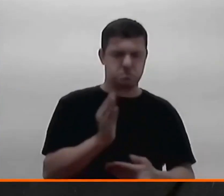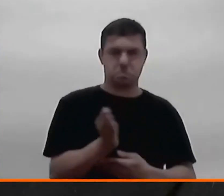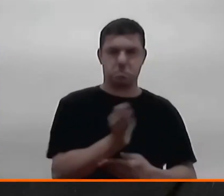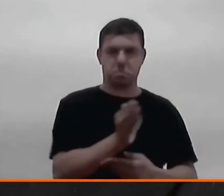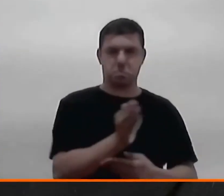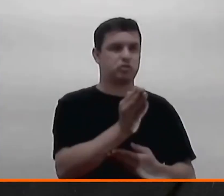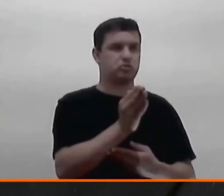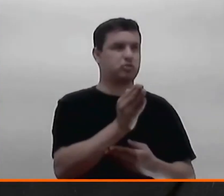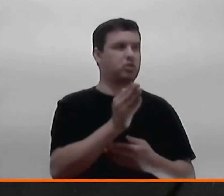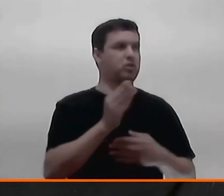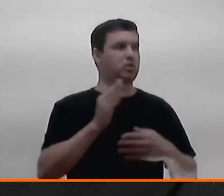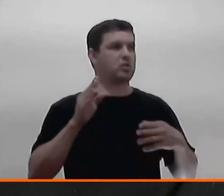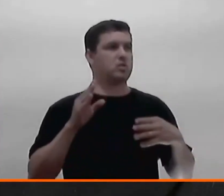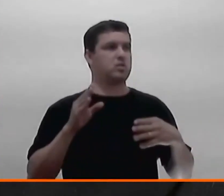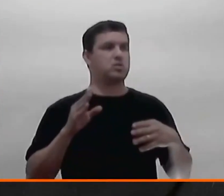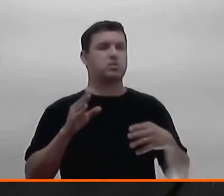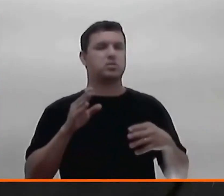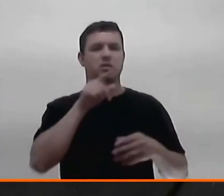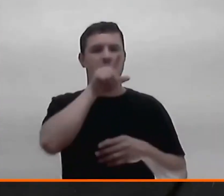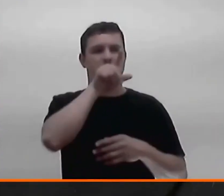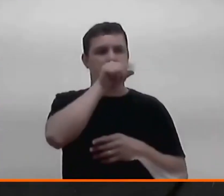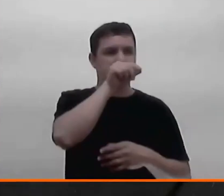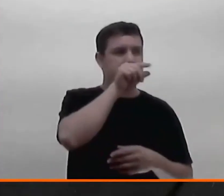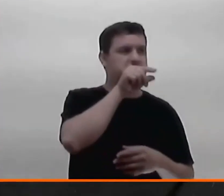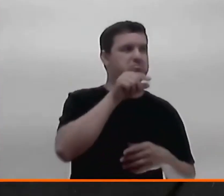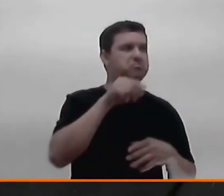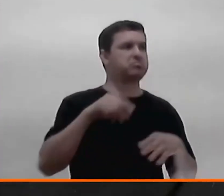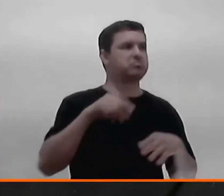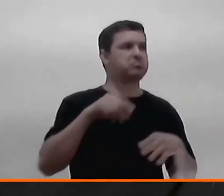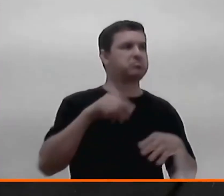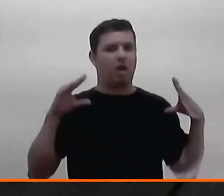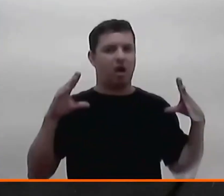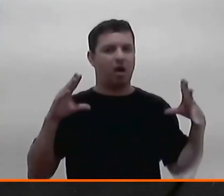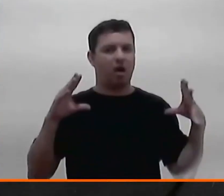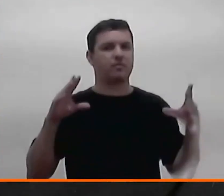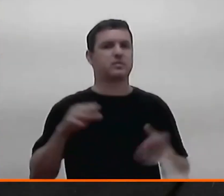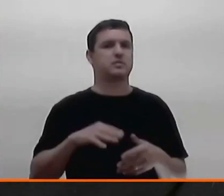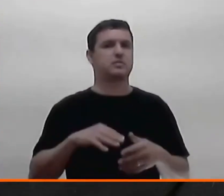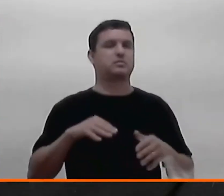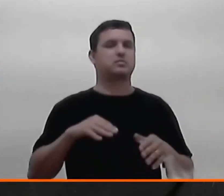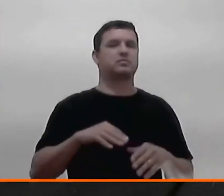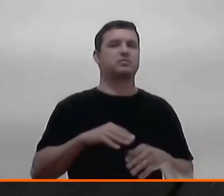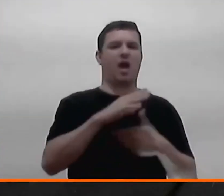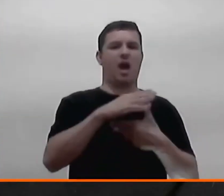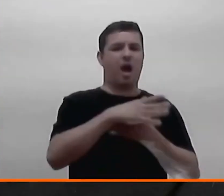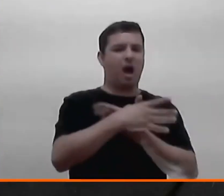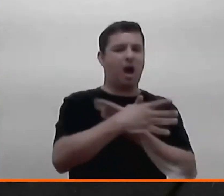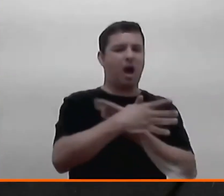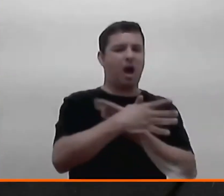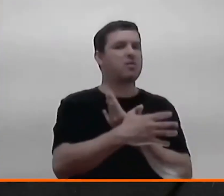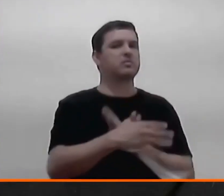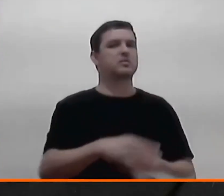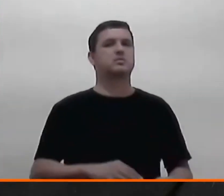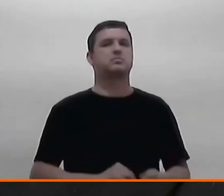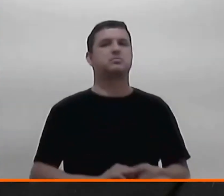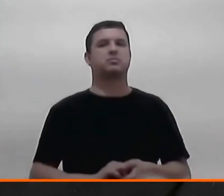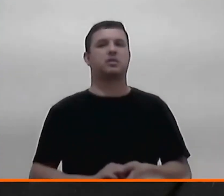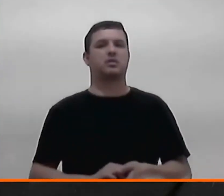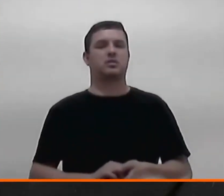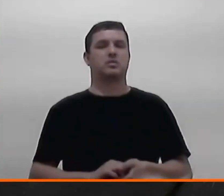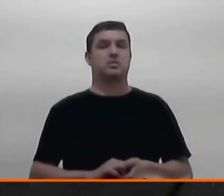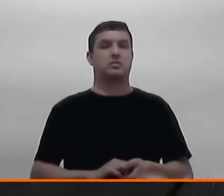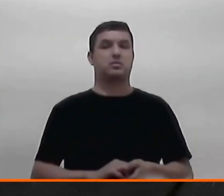céus e sobre todo animal que rasteja pela terra. Aqui novamente aparecem duas coisas.